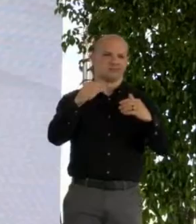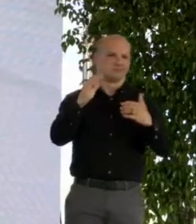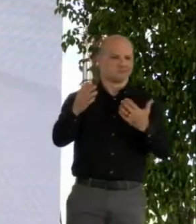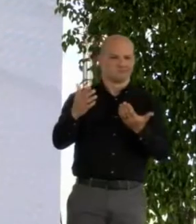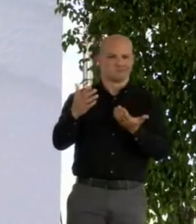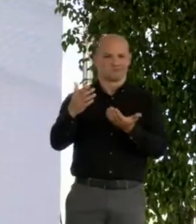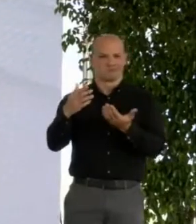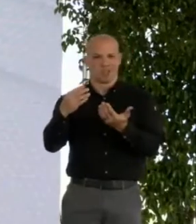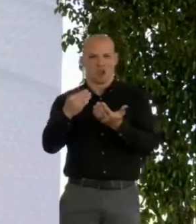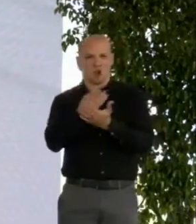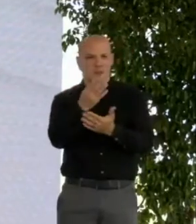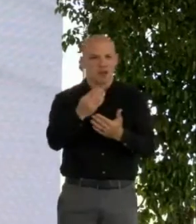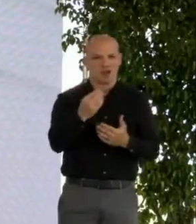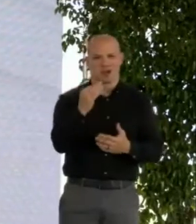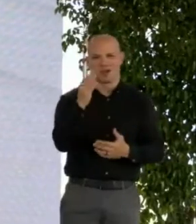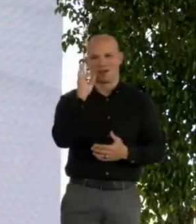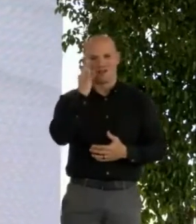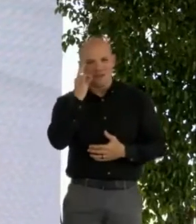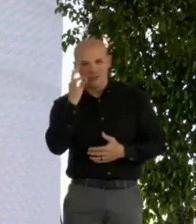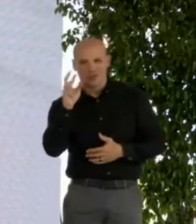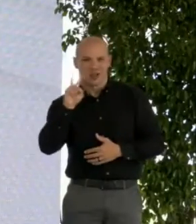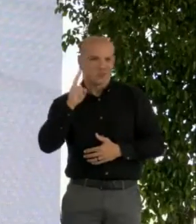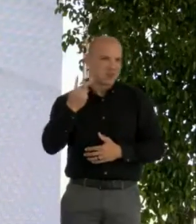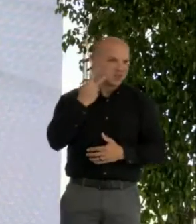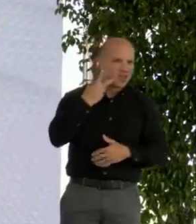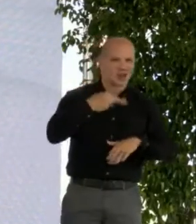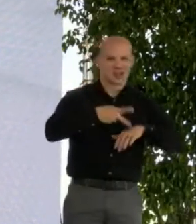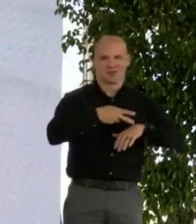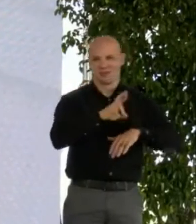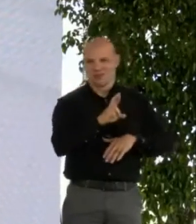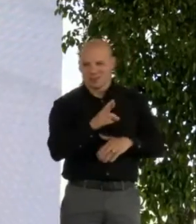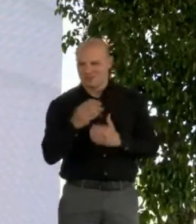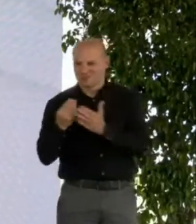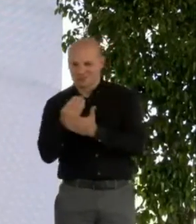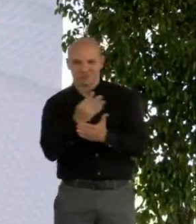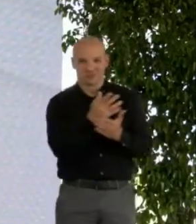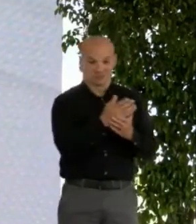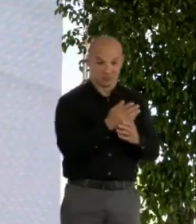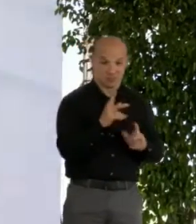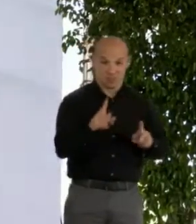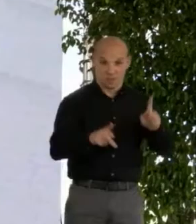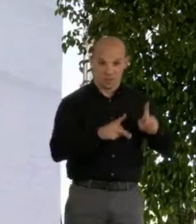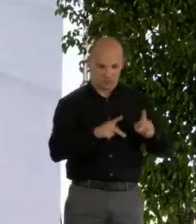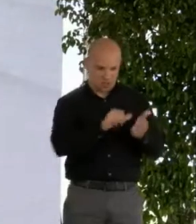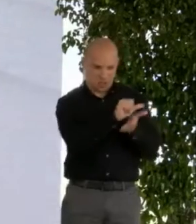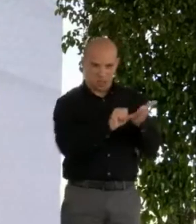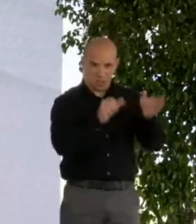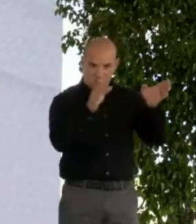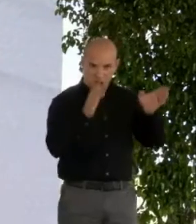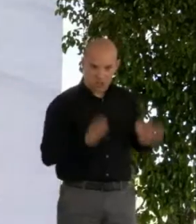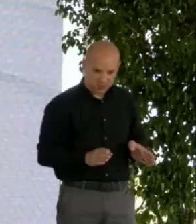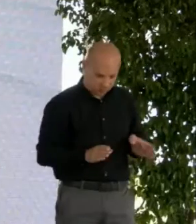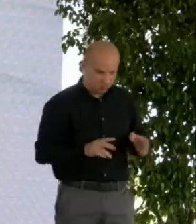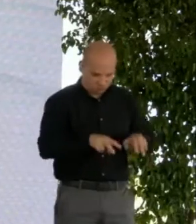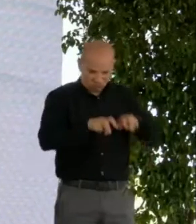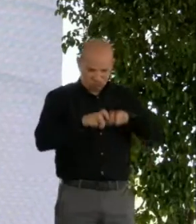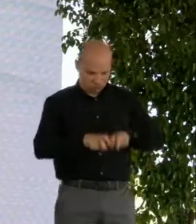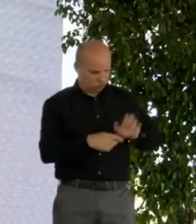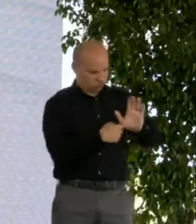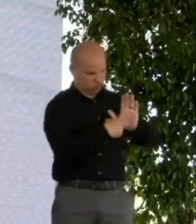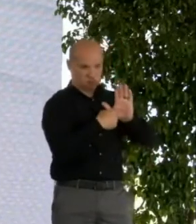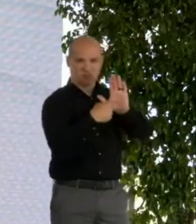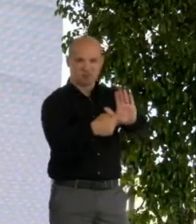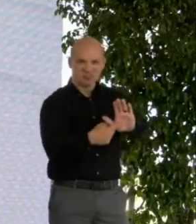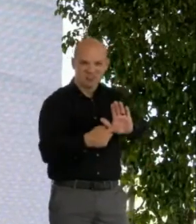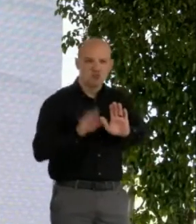frutas y vegetales de fincas puertorriqueñas y para que nuestros artesanos puedan exponer y vender sus productos hechos